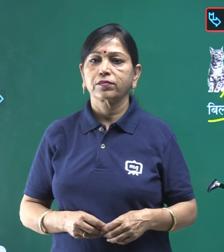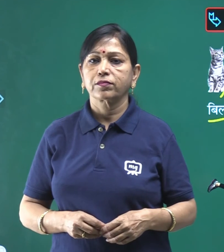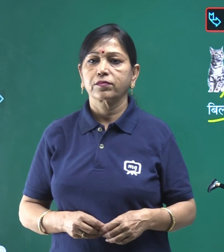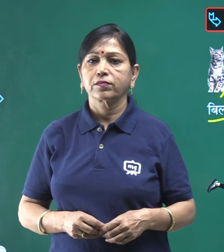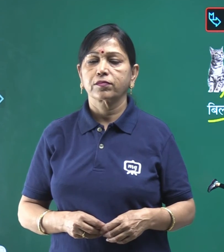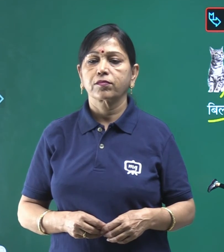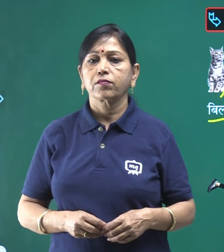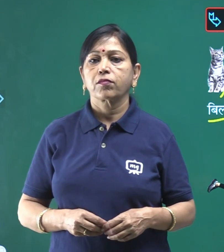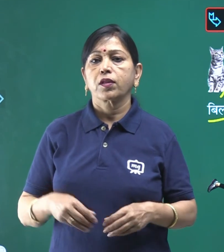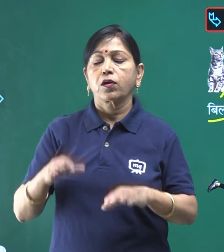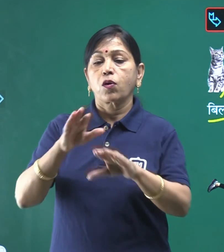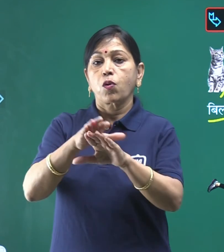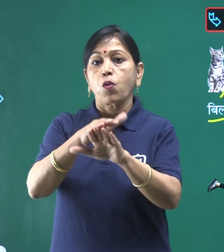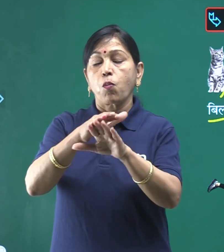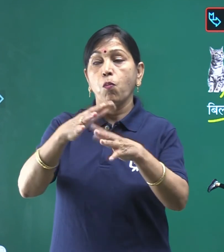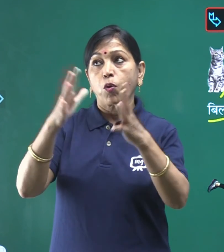व्हेल,